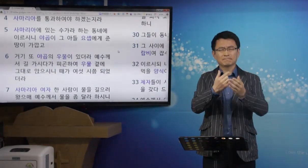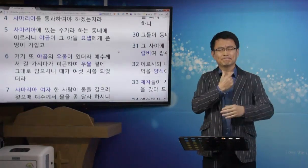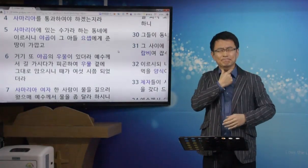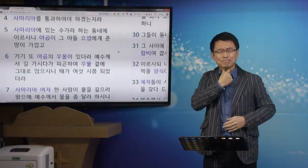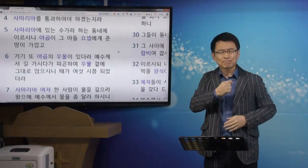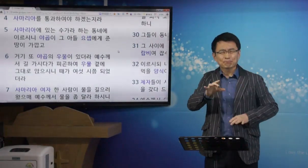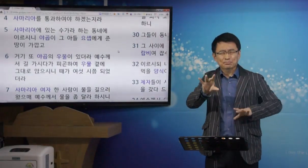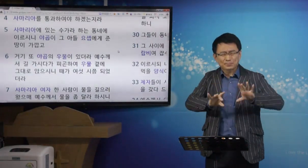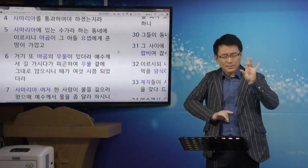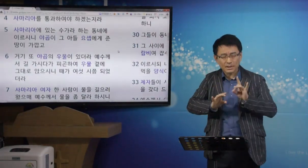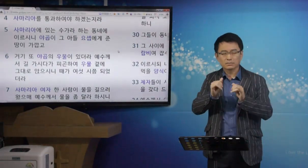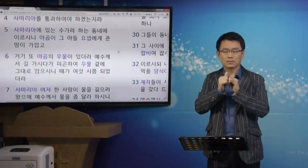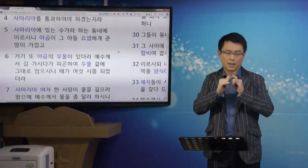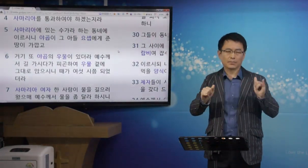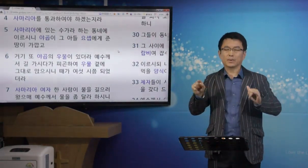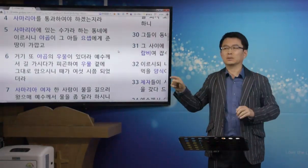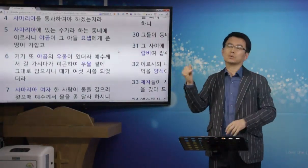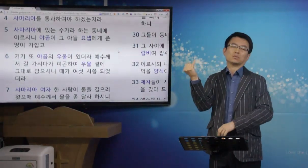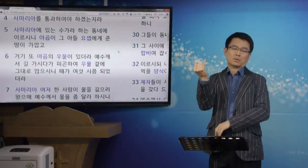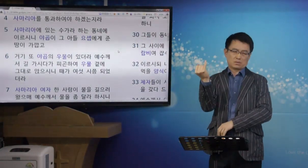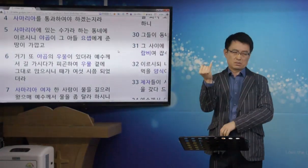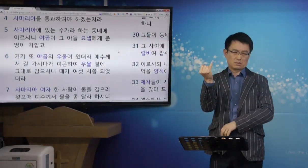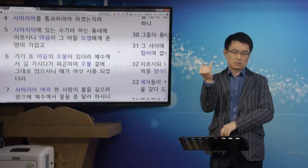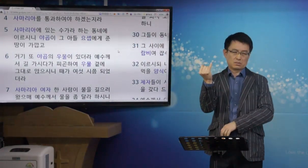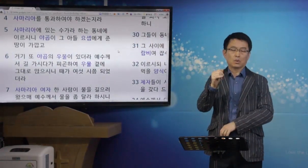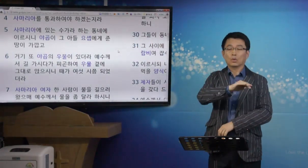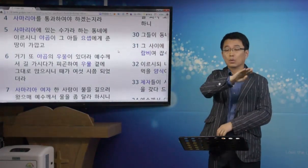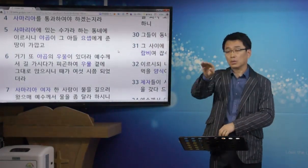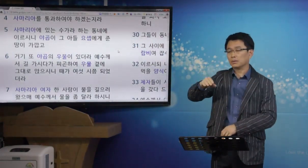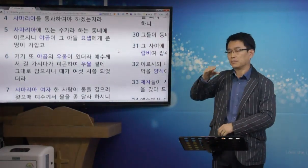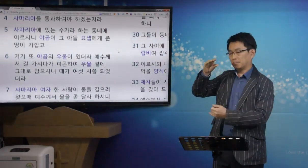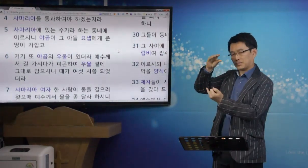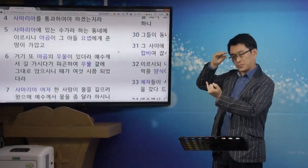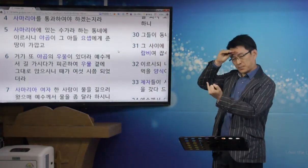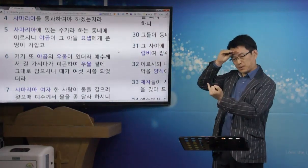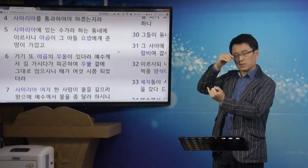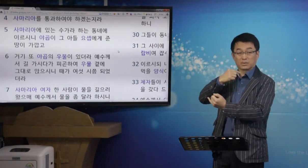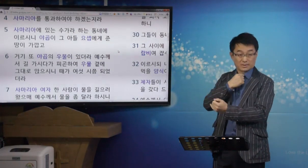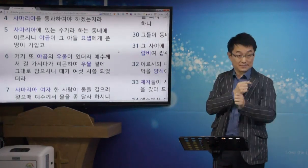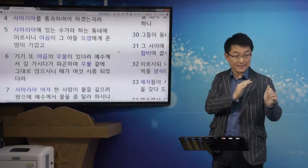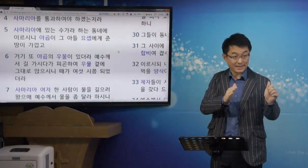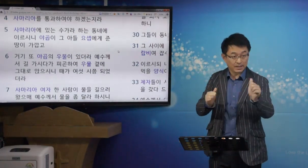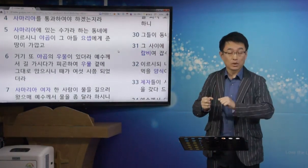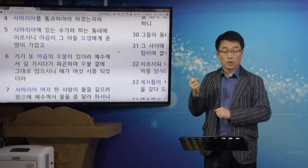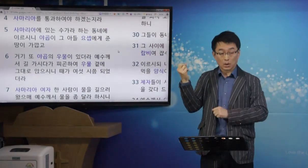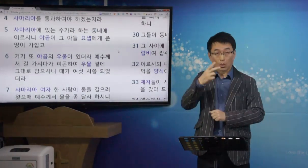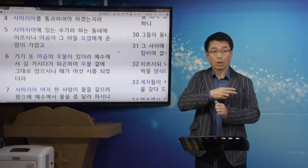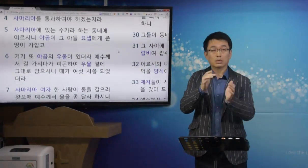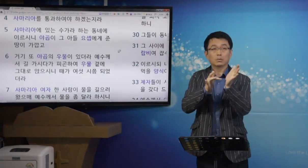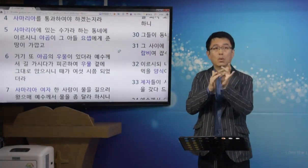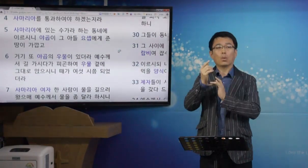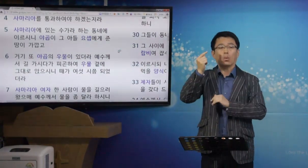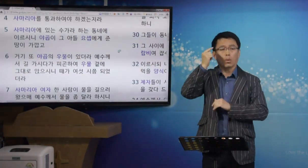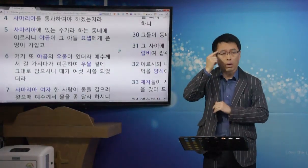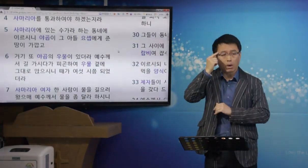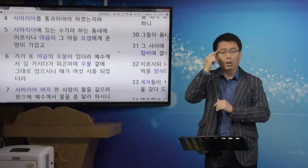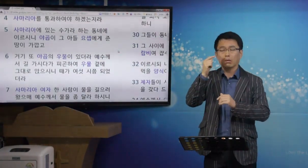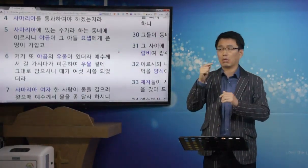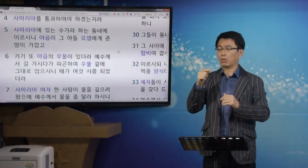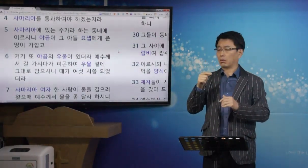예배드리는 마음을 갈망을 가졌던 여인입니다. 우리가 그 여인을 본받아야 됩니다. 또한 그래서